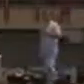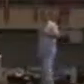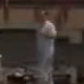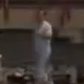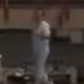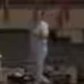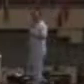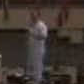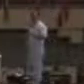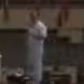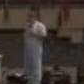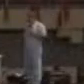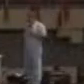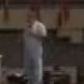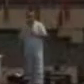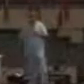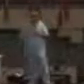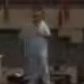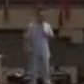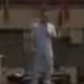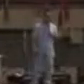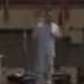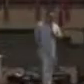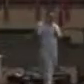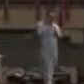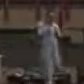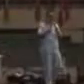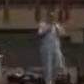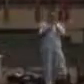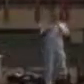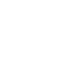para vocês como foi que eu obtive esse gráfico. Ó.